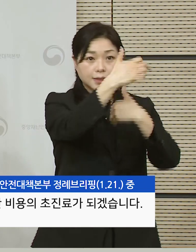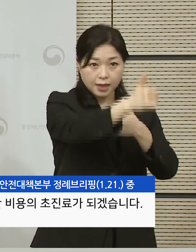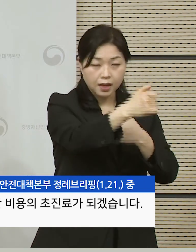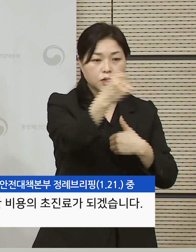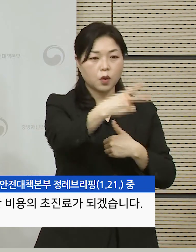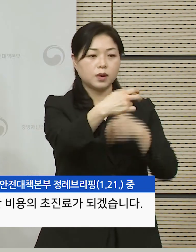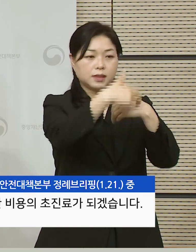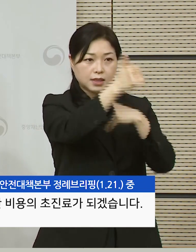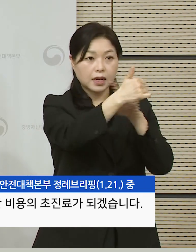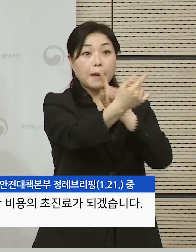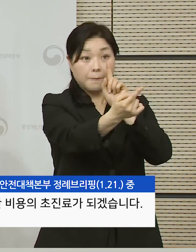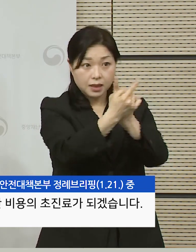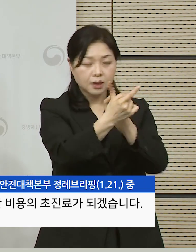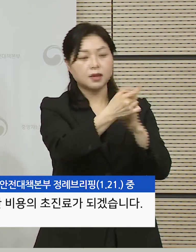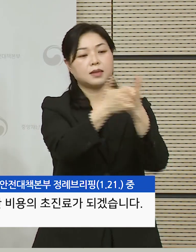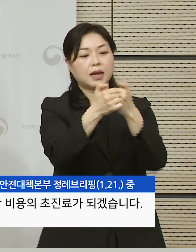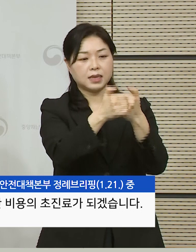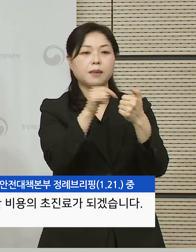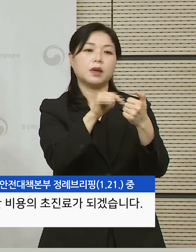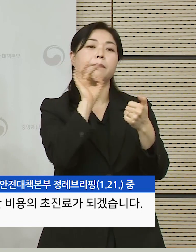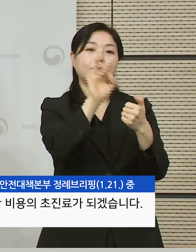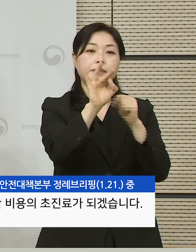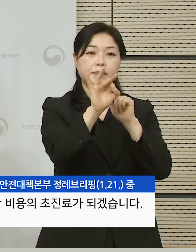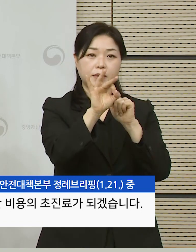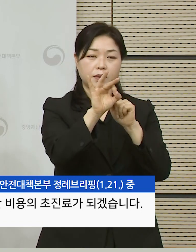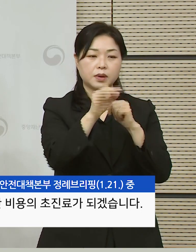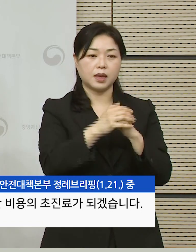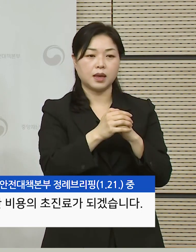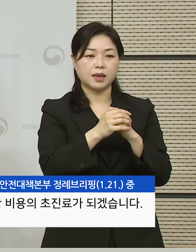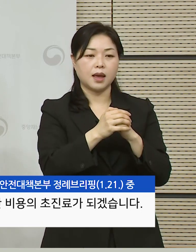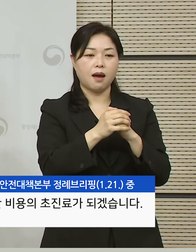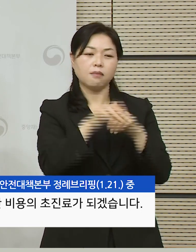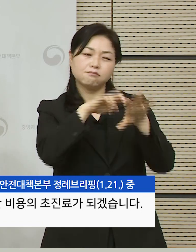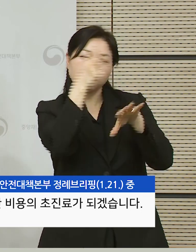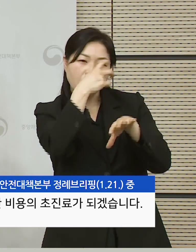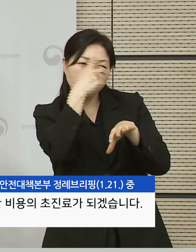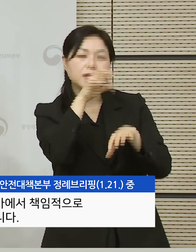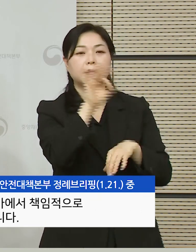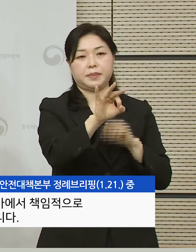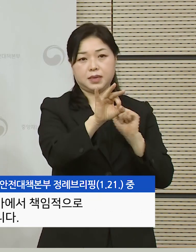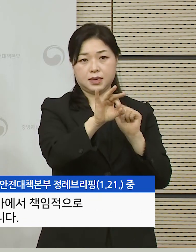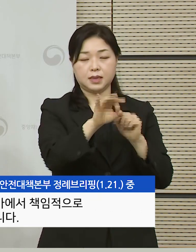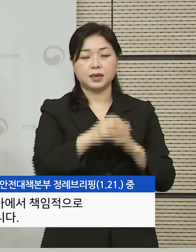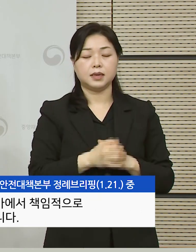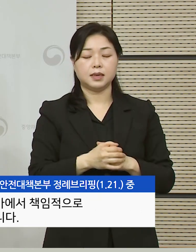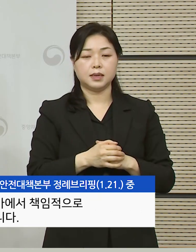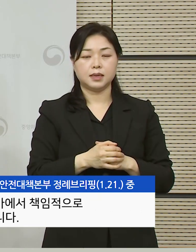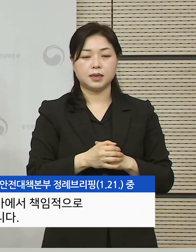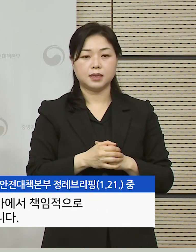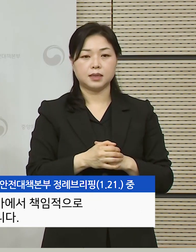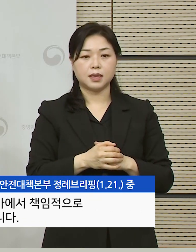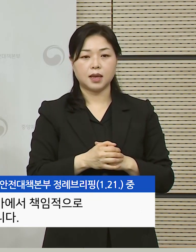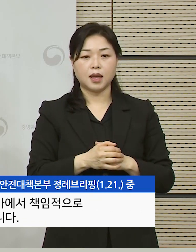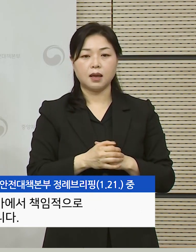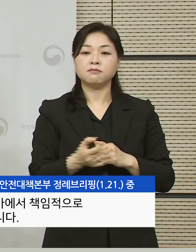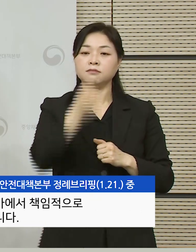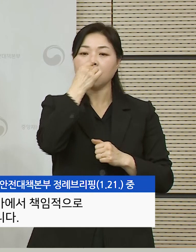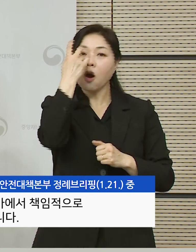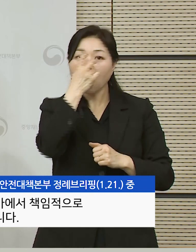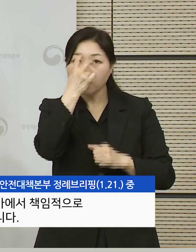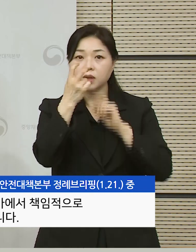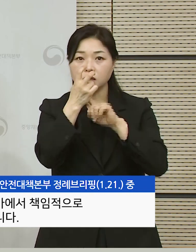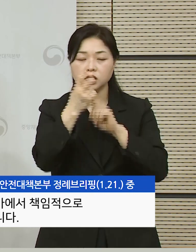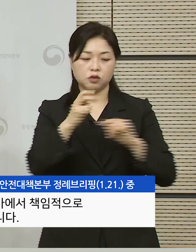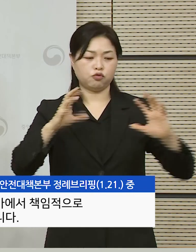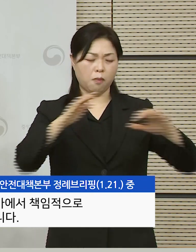지금 의사를 만나서 진찰 상담한 비용의 초진료가 되겠습니다. 그렇지만 지금까지 검사에